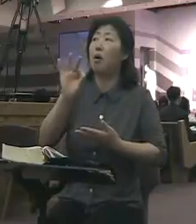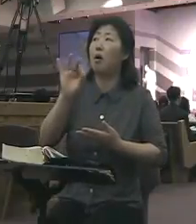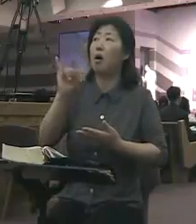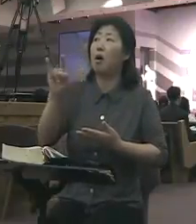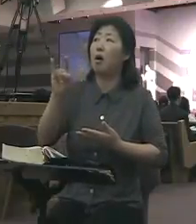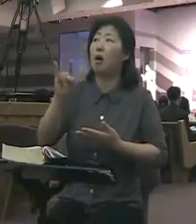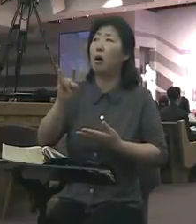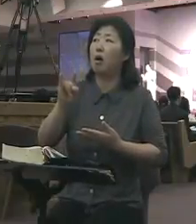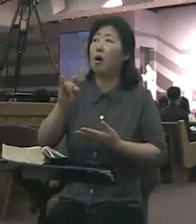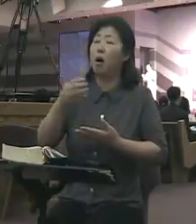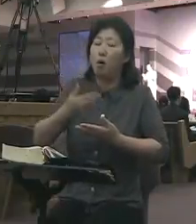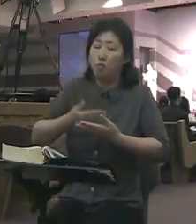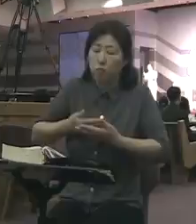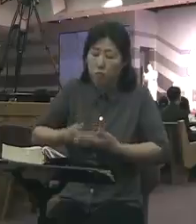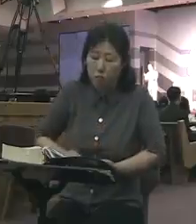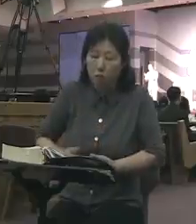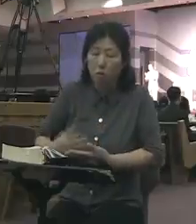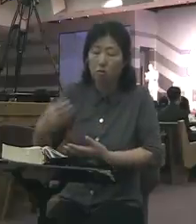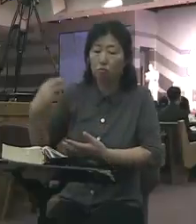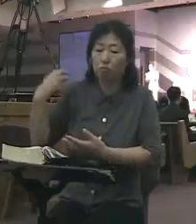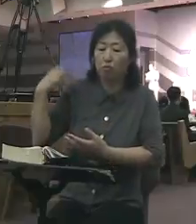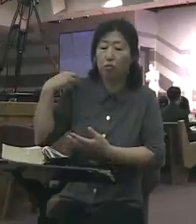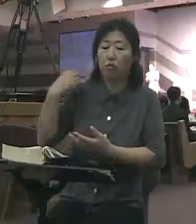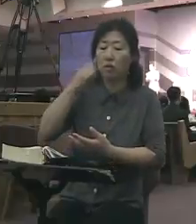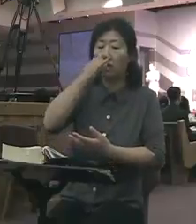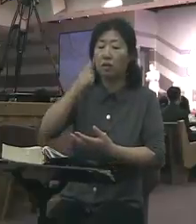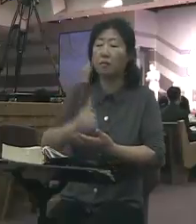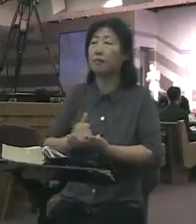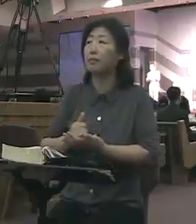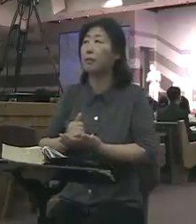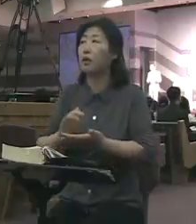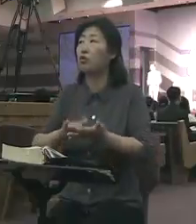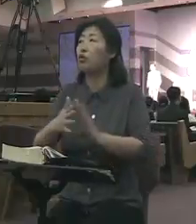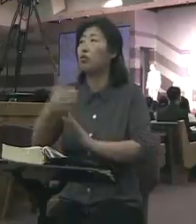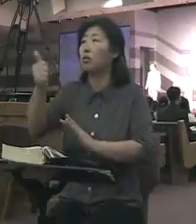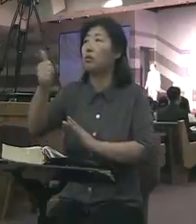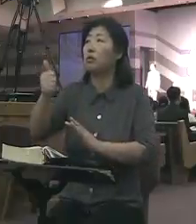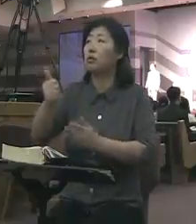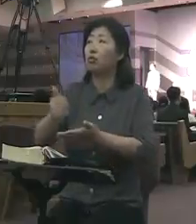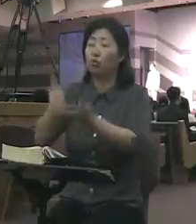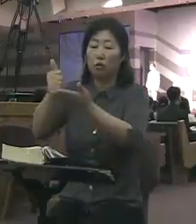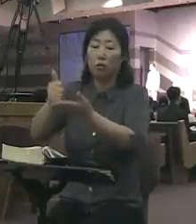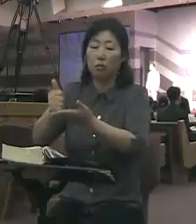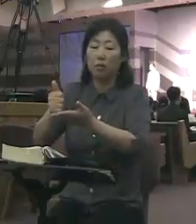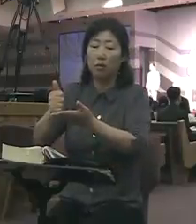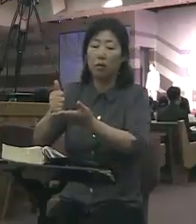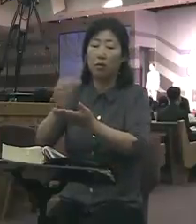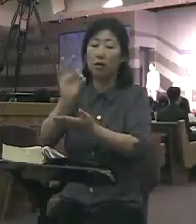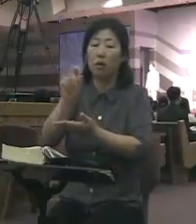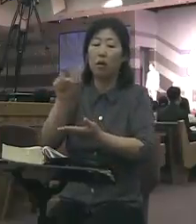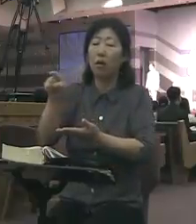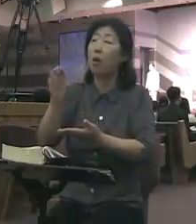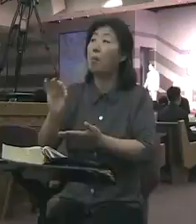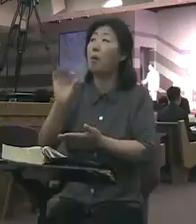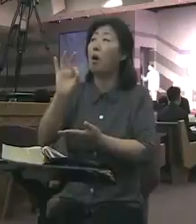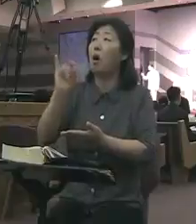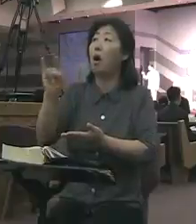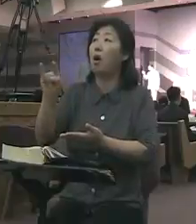근데 왜 주님께서는 내 멍에는 쉽고 가볍다고 말씀하시는 것일까? 주님의 은혜가 더